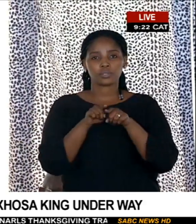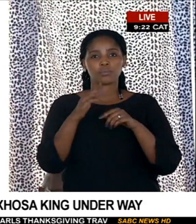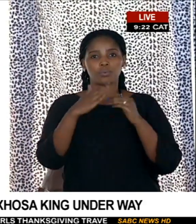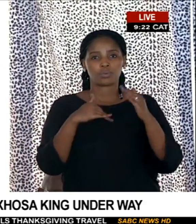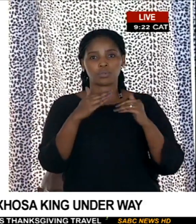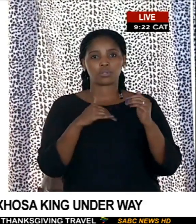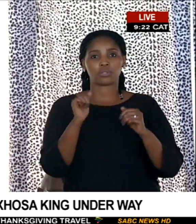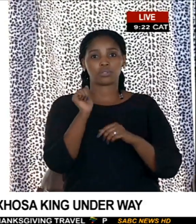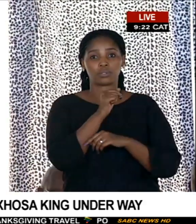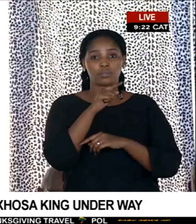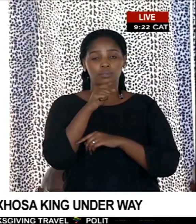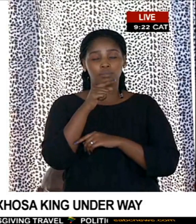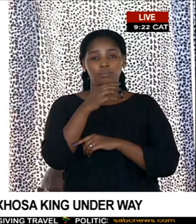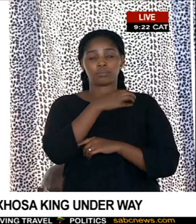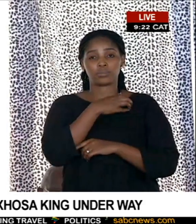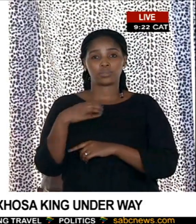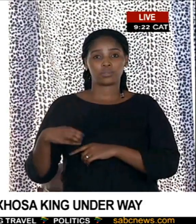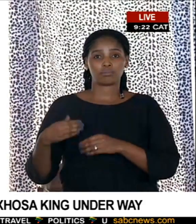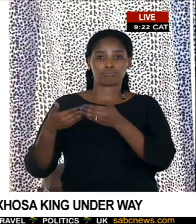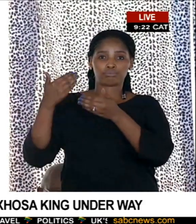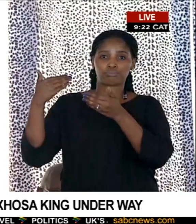nasekwakhiweni kukakhongolose